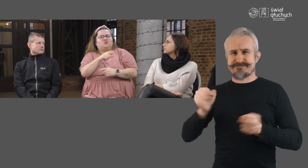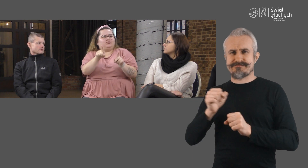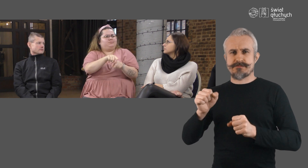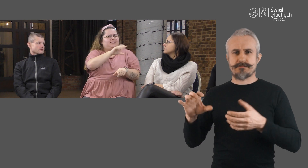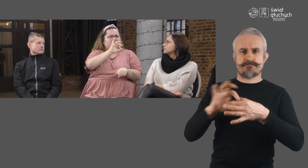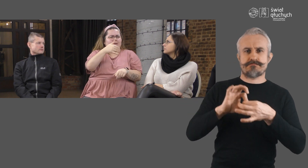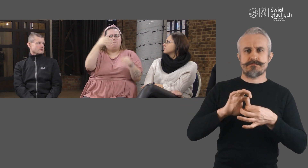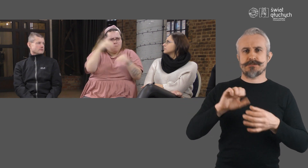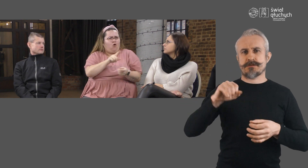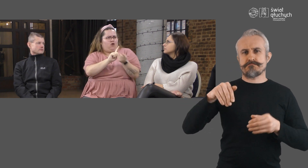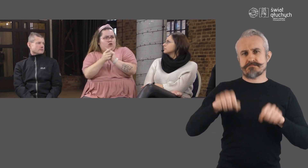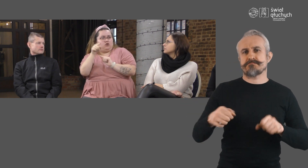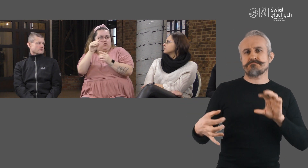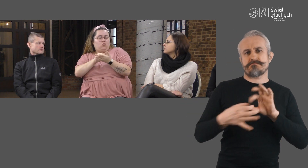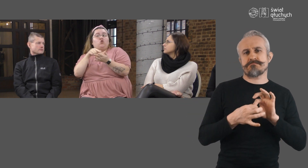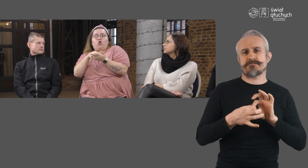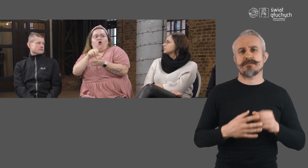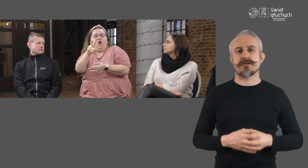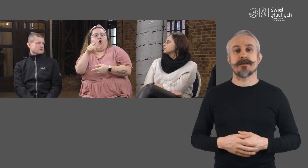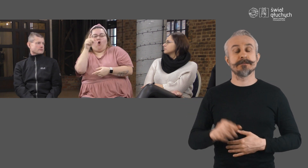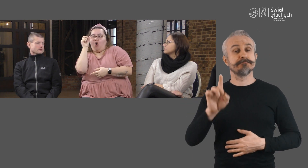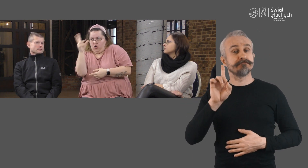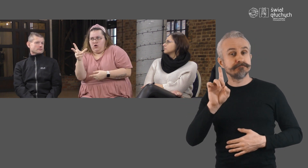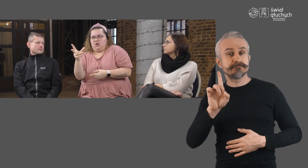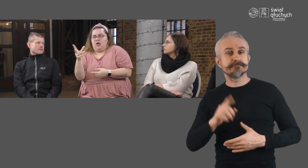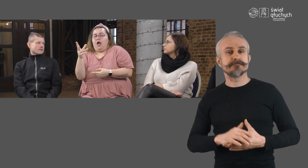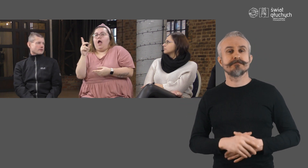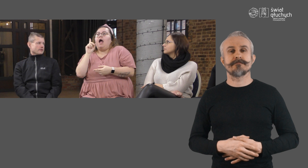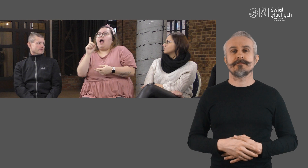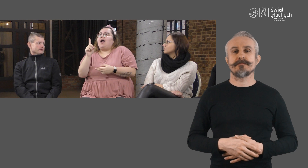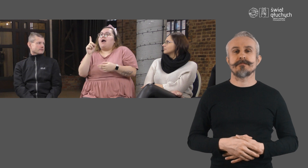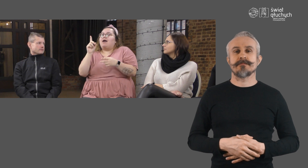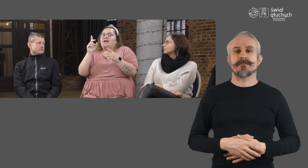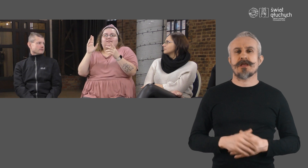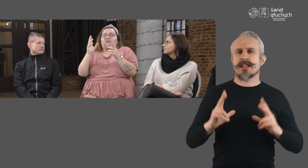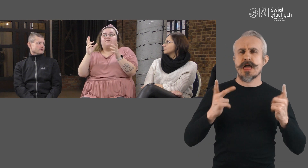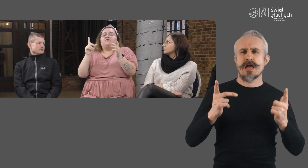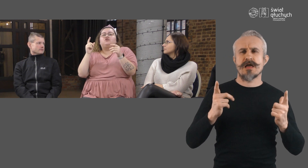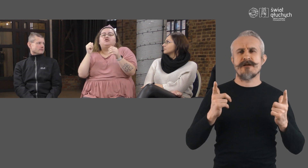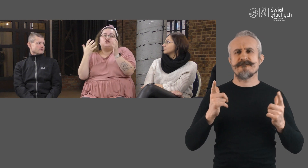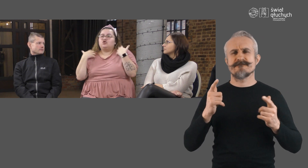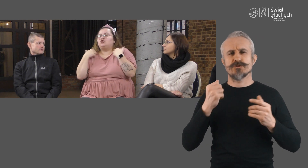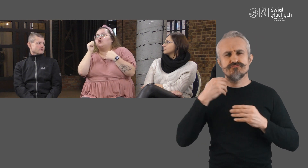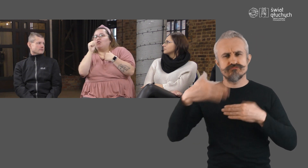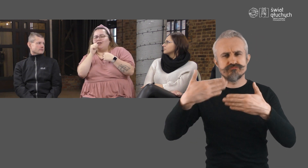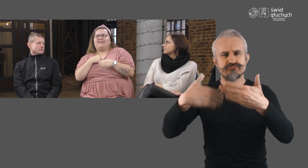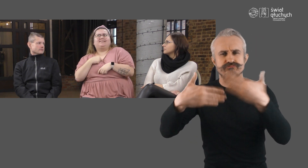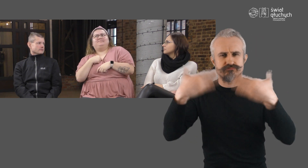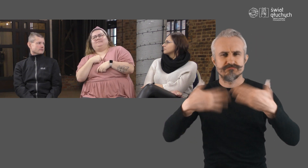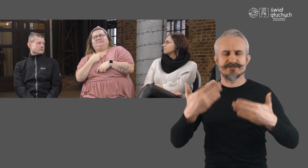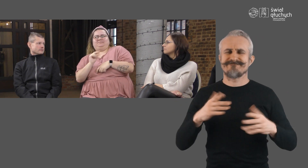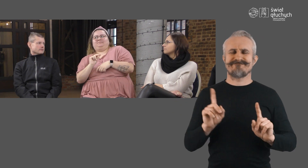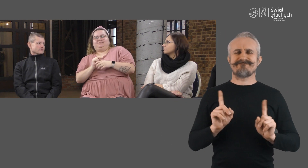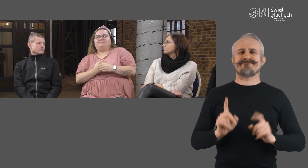języka polskiego. Wiadomo, że nie można przetłumaczyć ją idealnie na PJM. Okej, to jest dla mnie sytuacja okej. Ale w